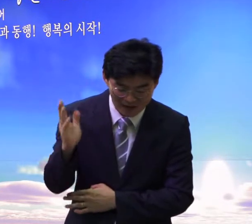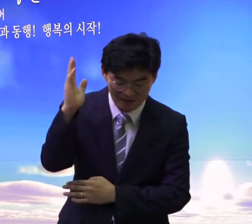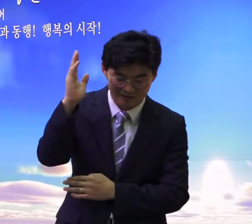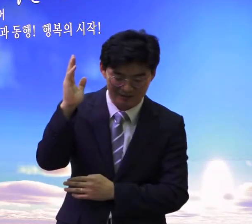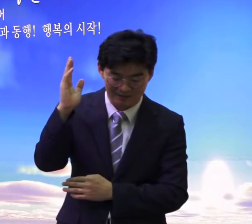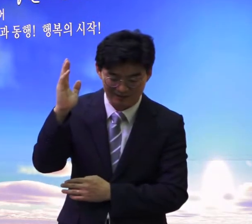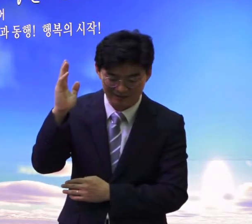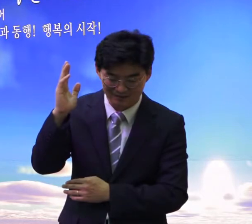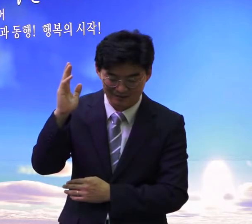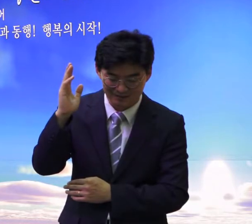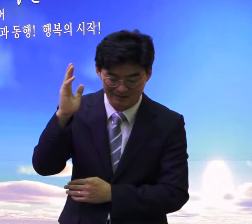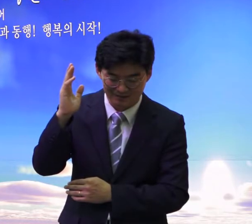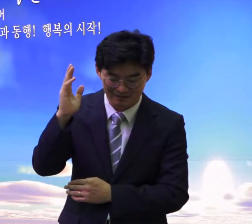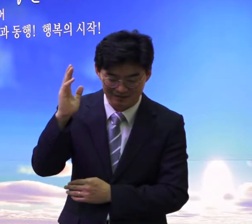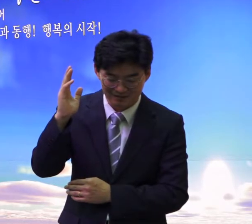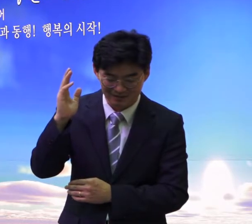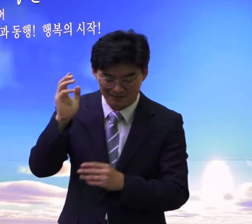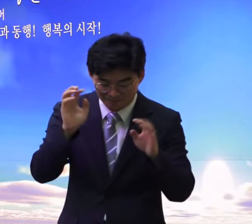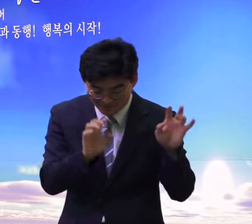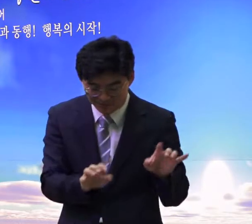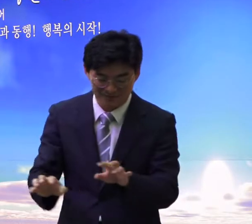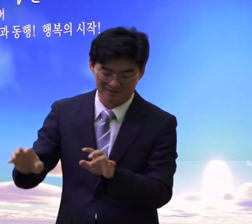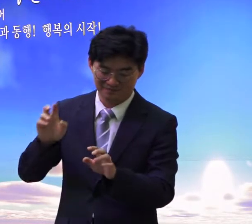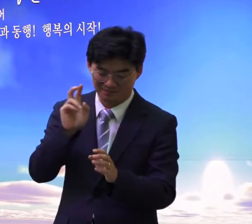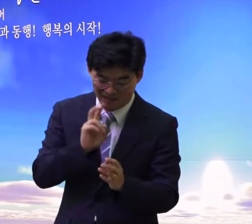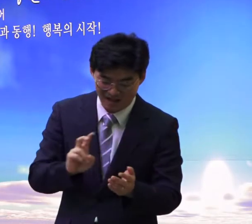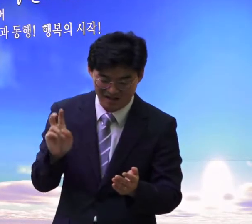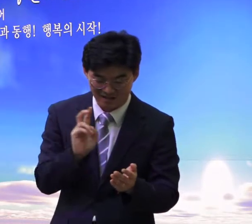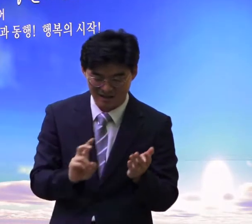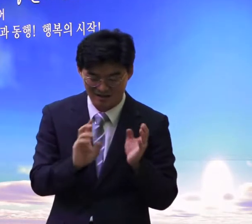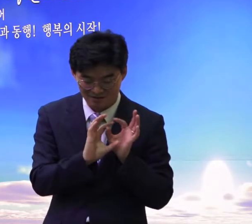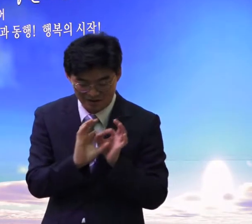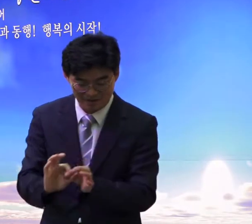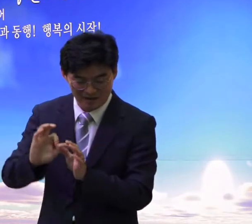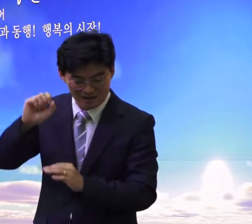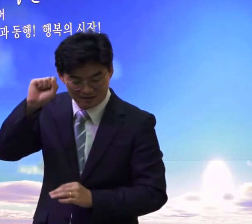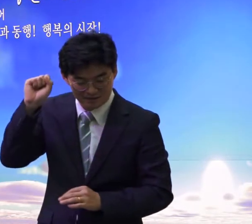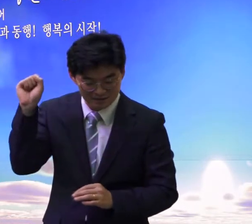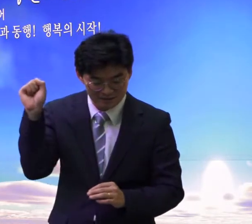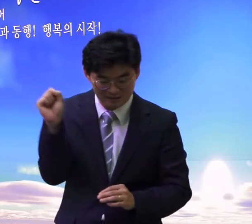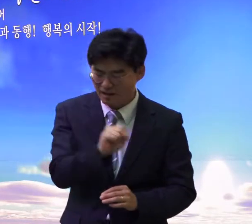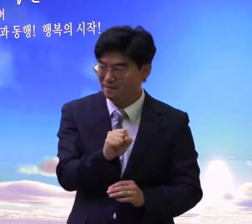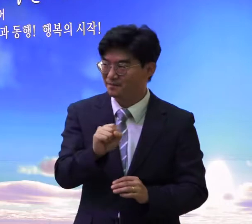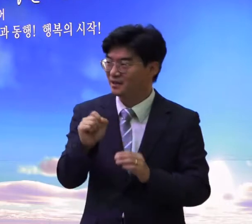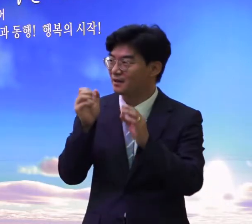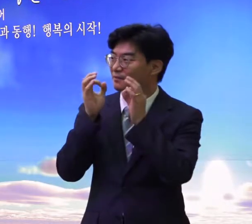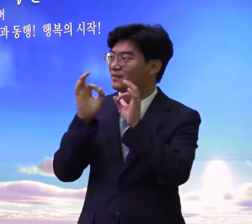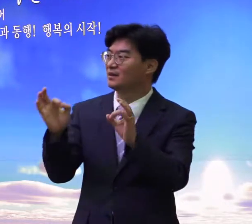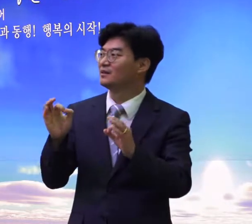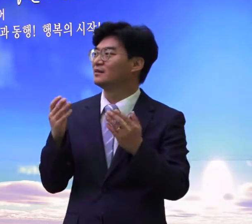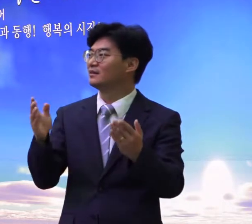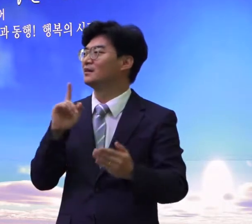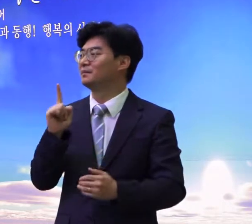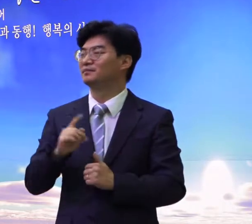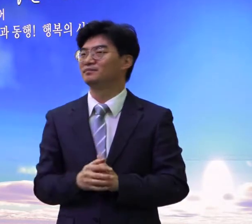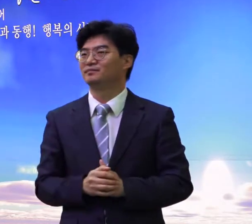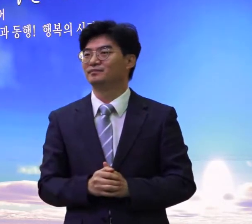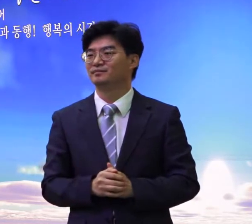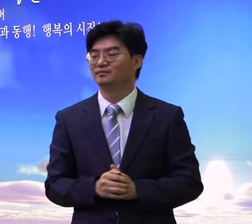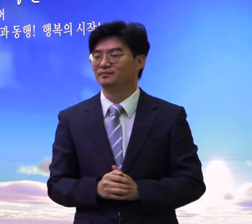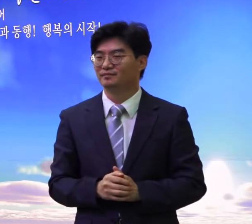비파야 수금아 깰지어다. 내가 새벽을 깨우리로다. 다윗이 새벽을 깨우겠다 했는데